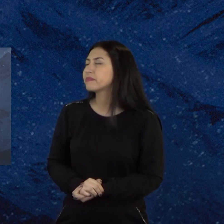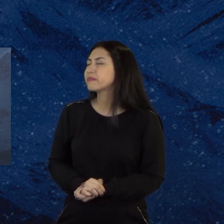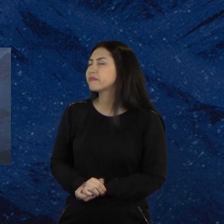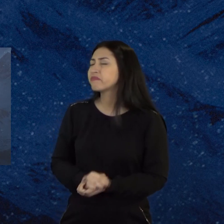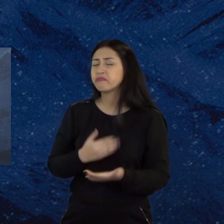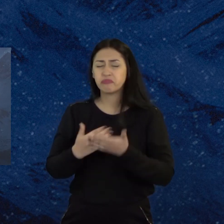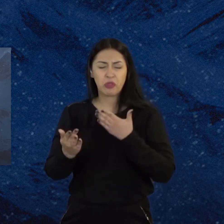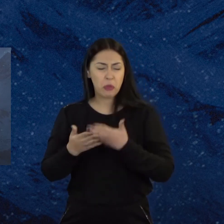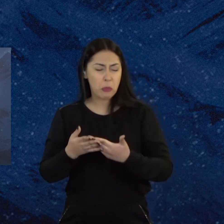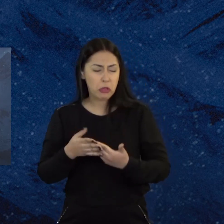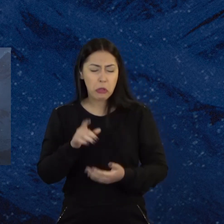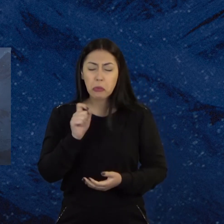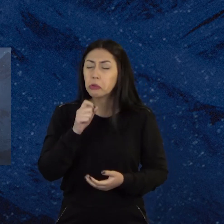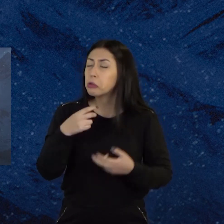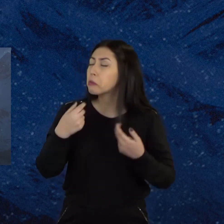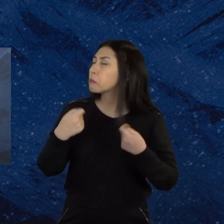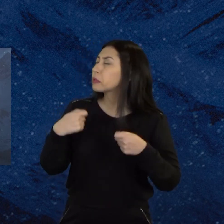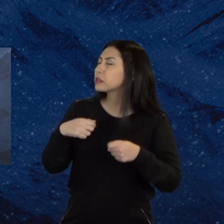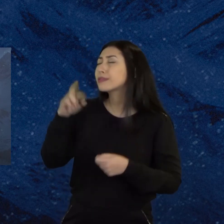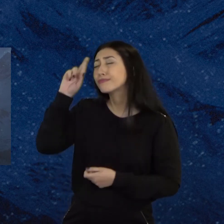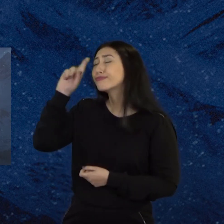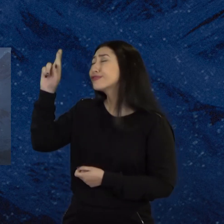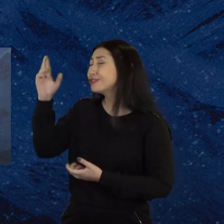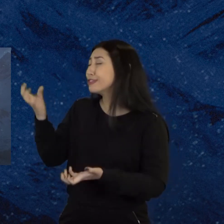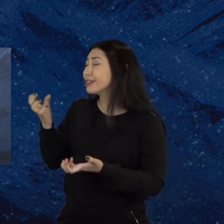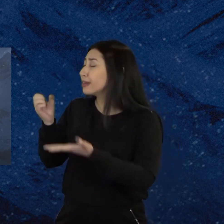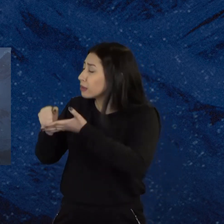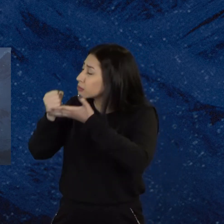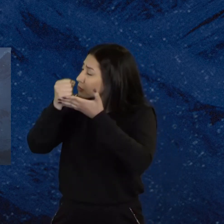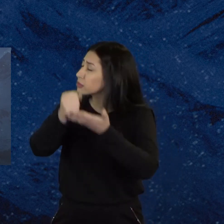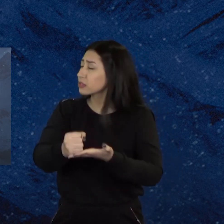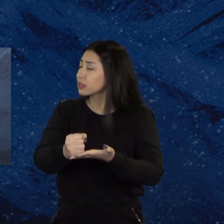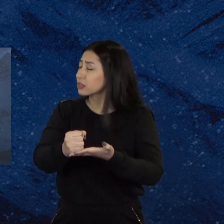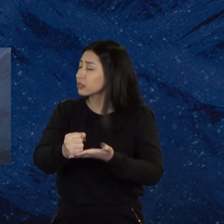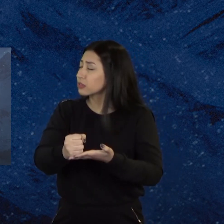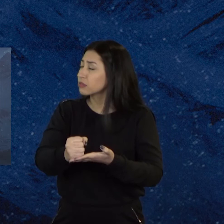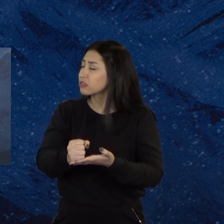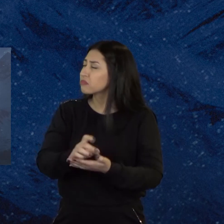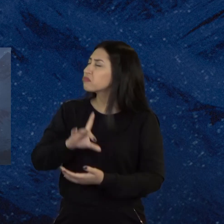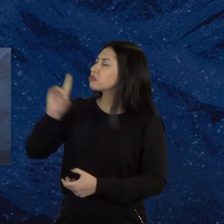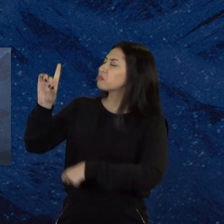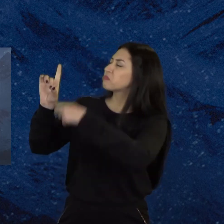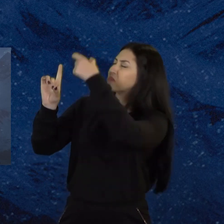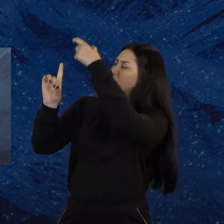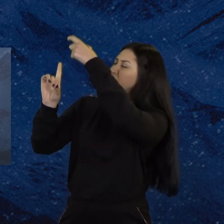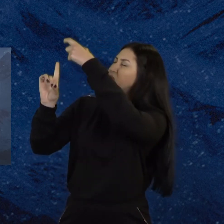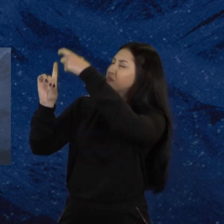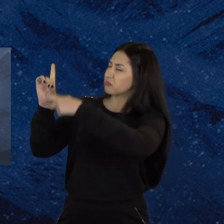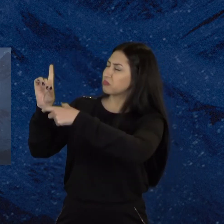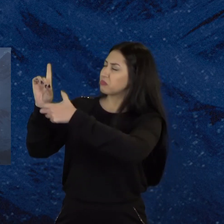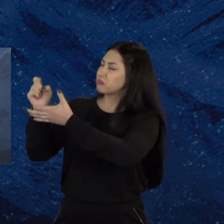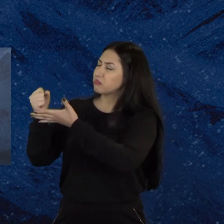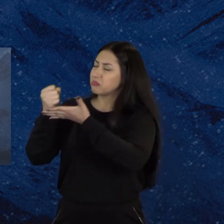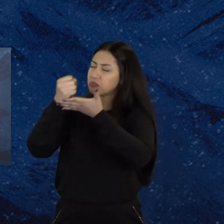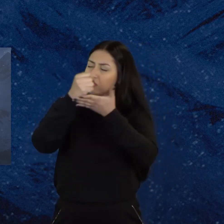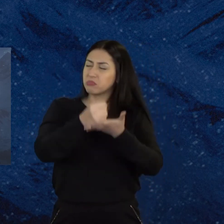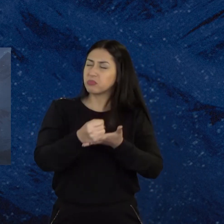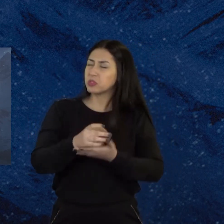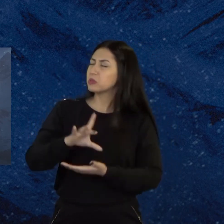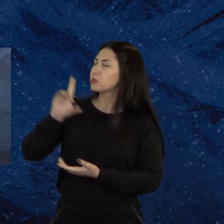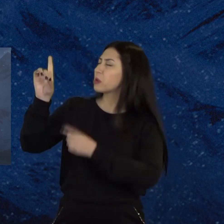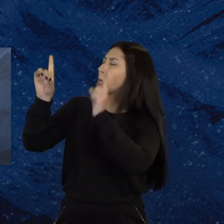Sejam quais for elas, o Senhor quer suprir. O Senhor é o suprimento. O Senhor é